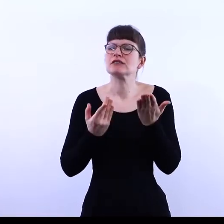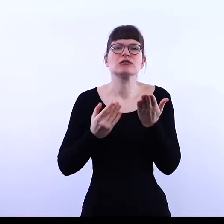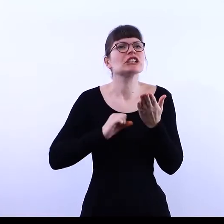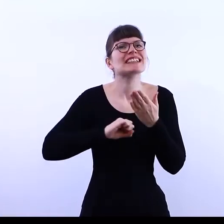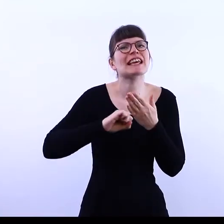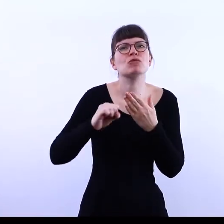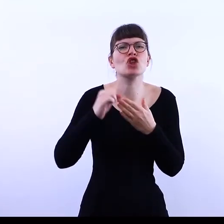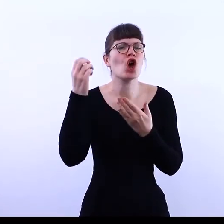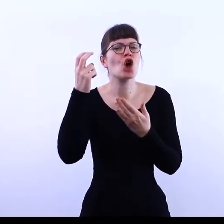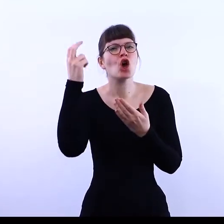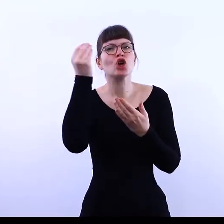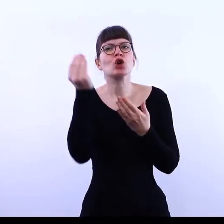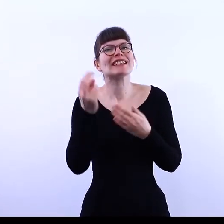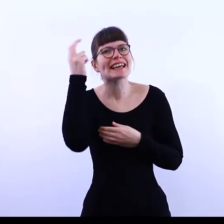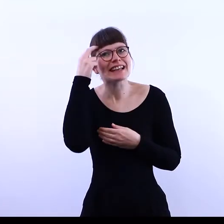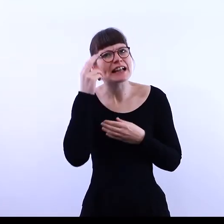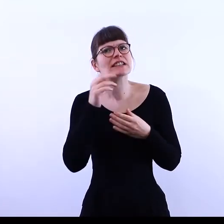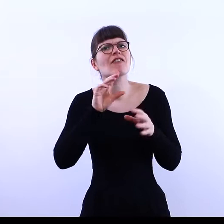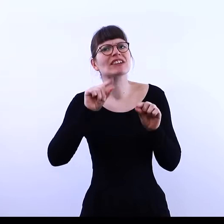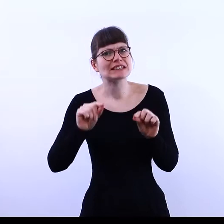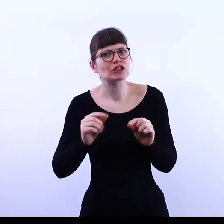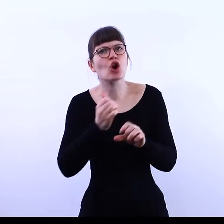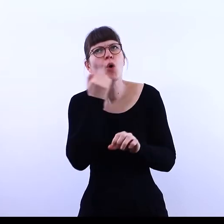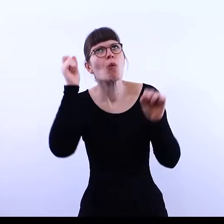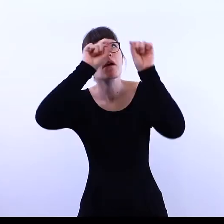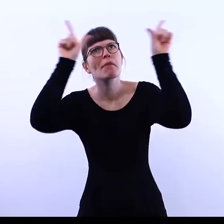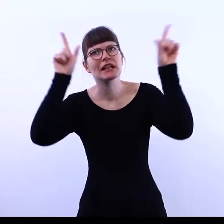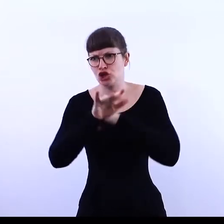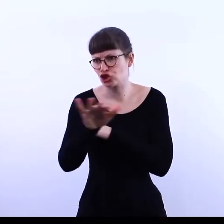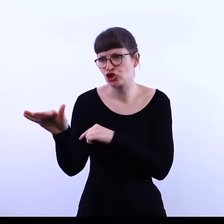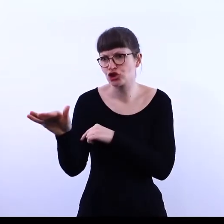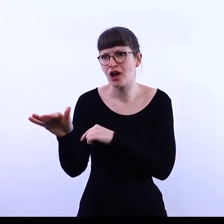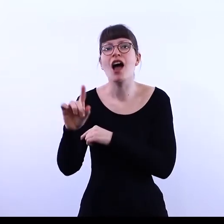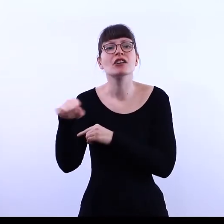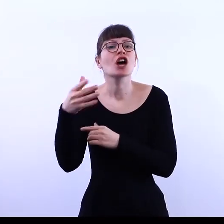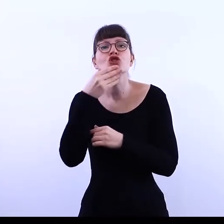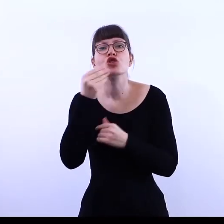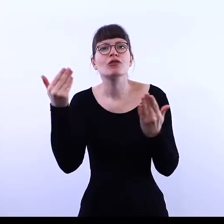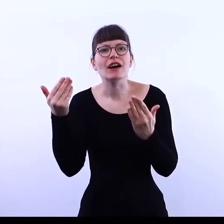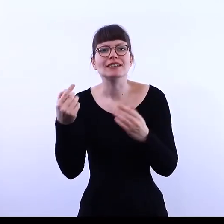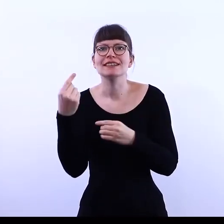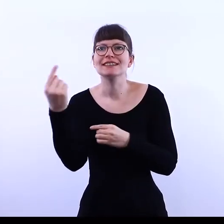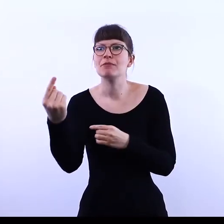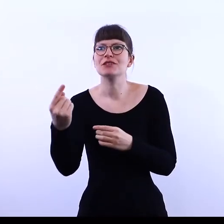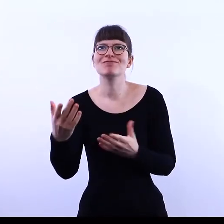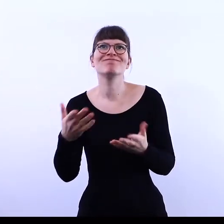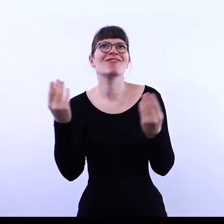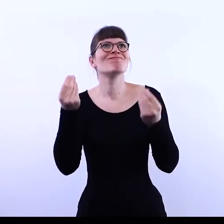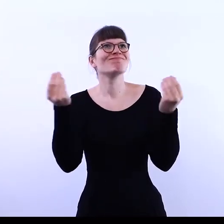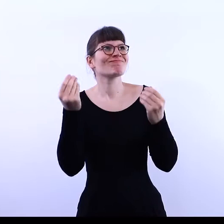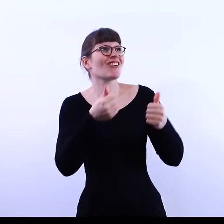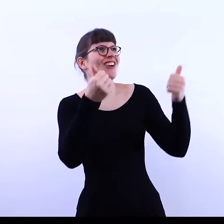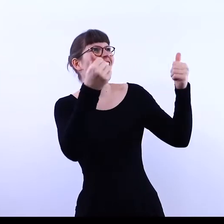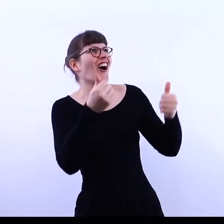Intelligenz, die jetzt gerade so im Hype ist, dann gab es einen schönen Effekt, nämlich keinen rosa-rote-Brille-Effekt, dass diese